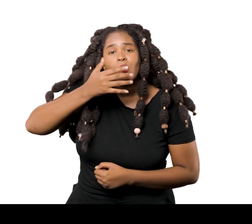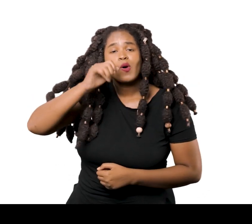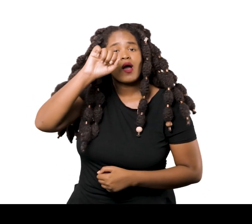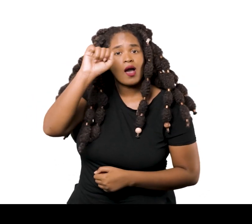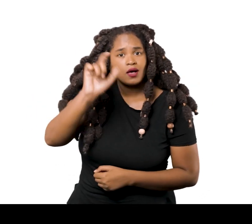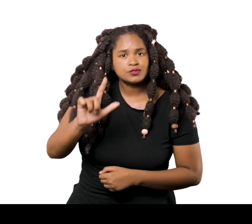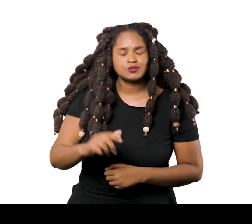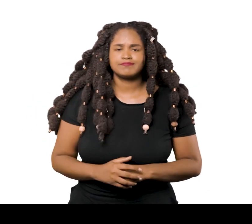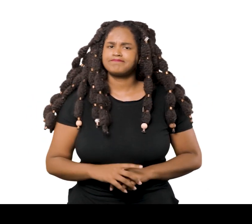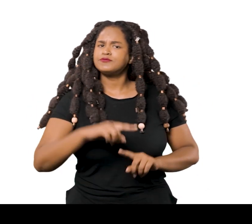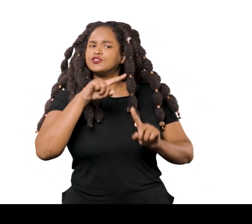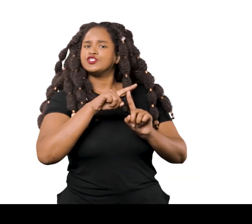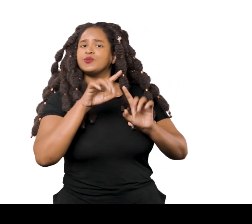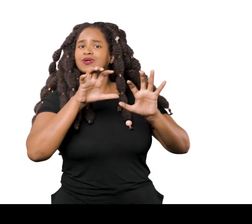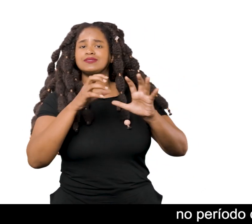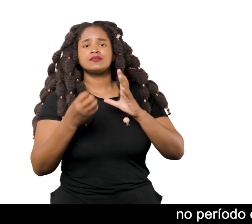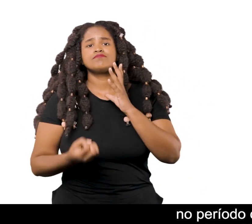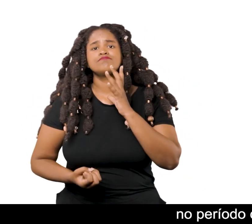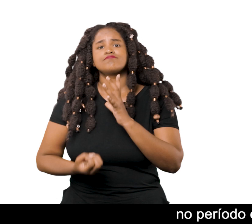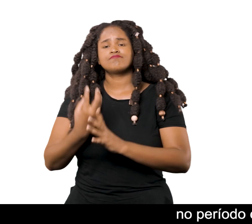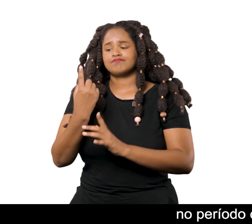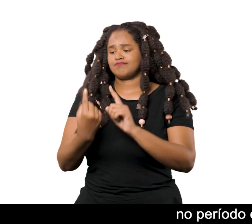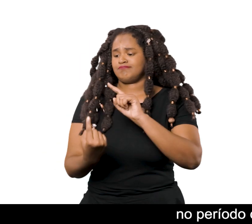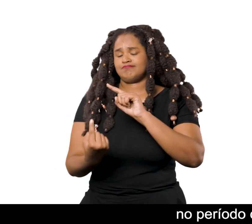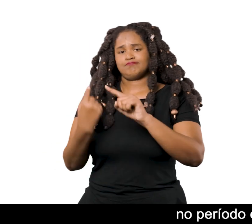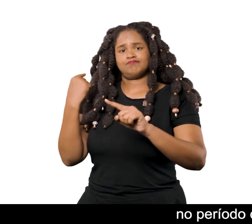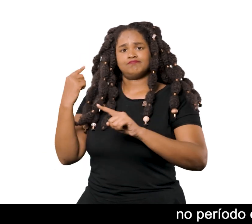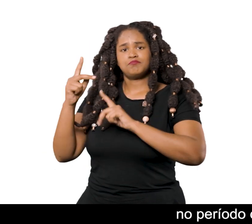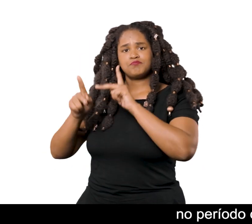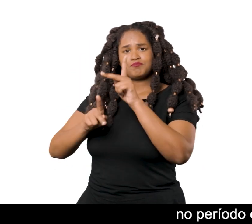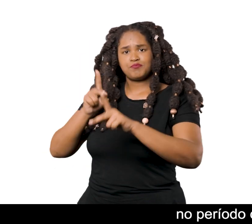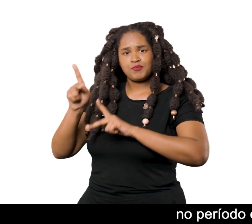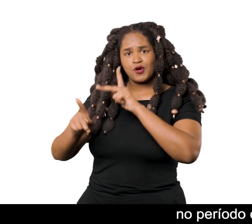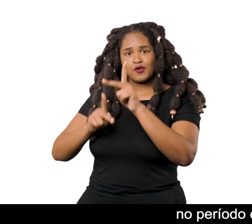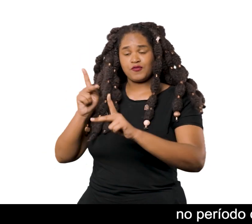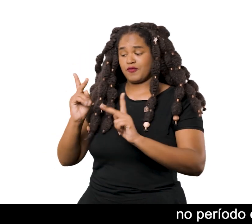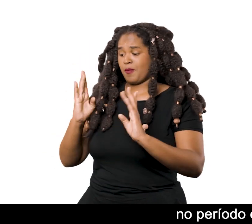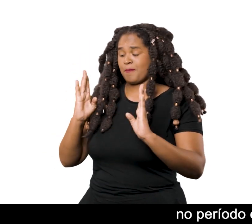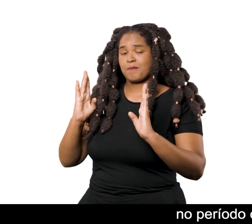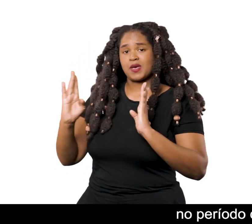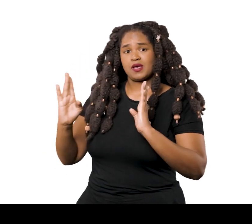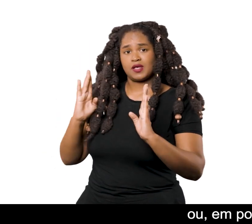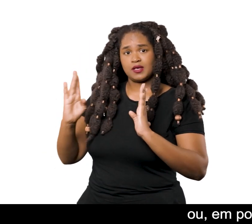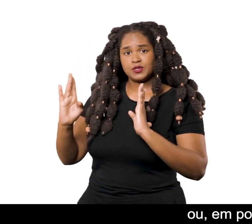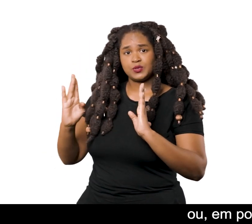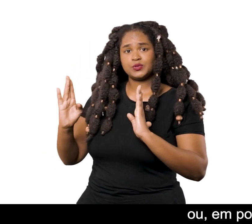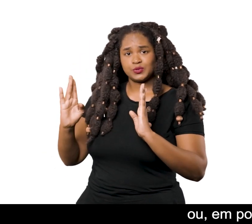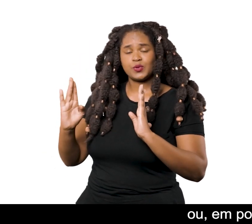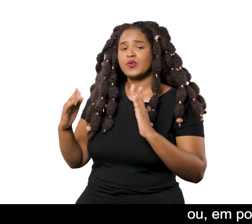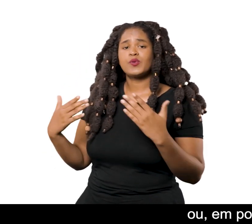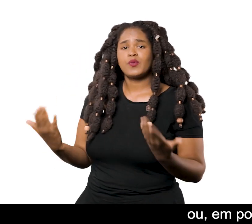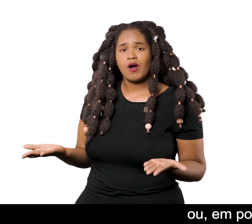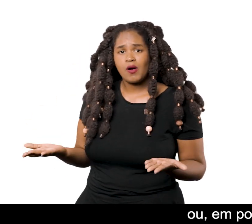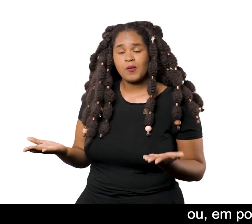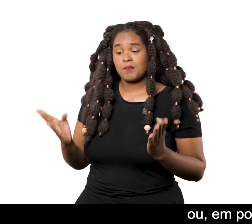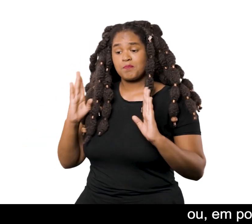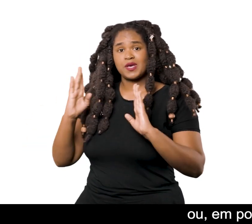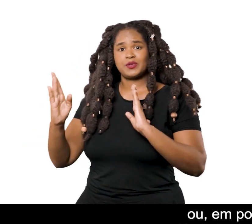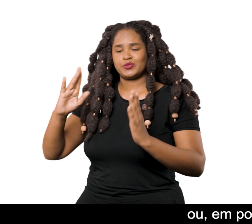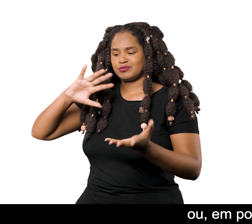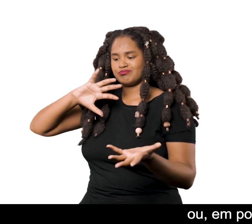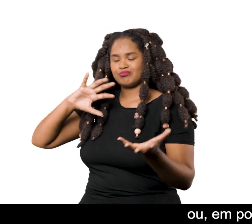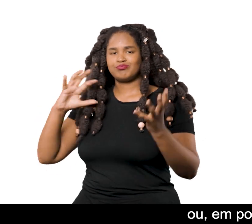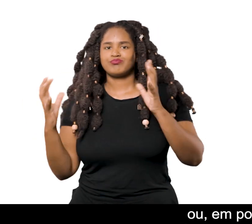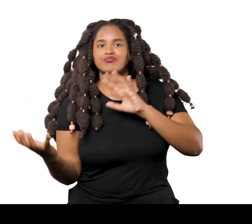Este padrão surgiu na tecelagem navarro no período conhecido como Transitional Period, ou, em português, período